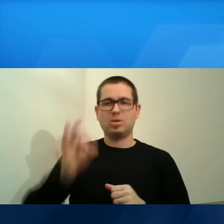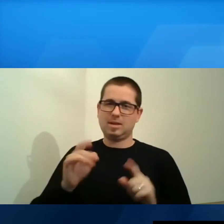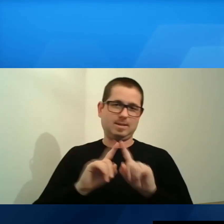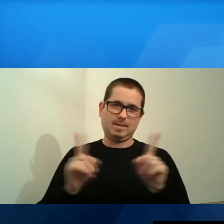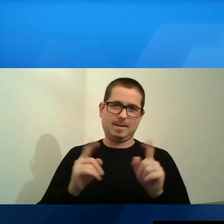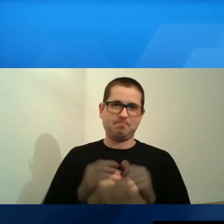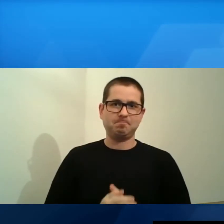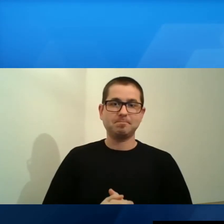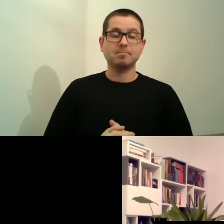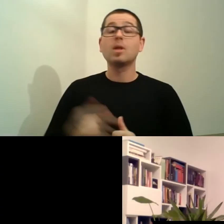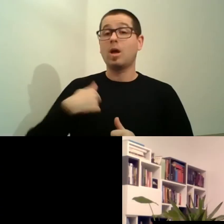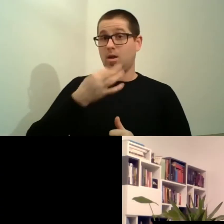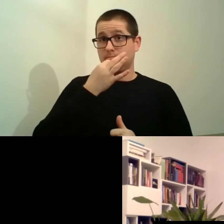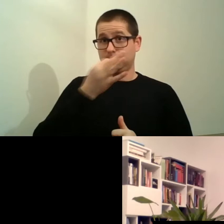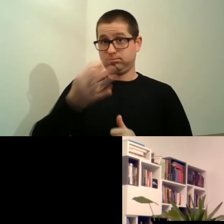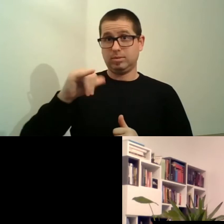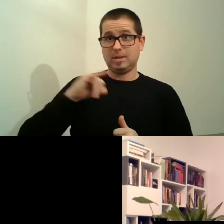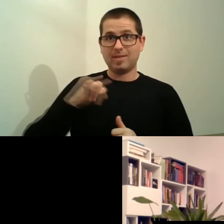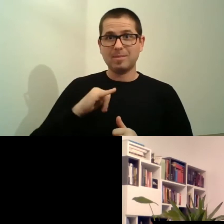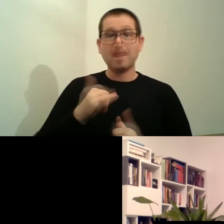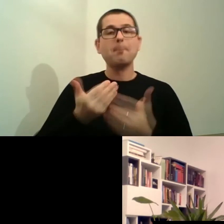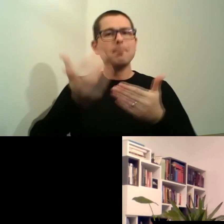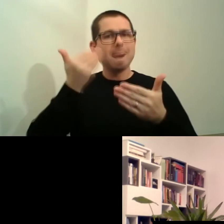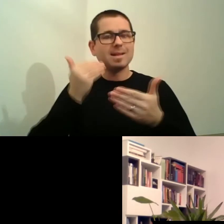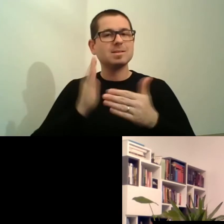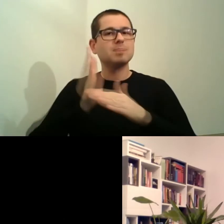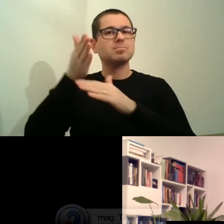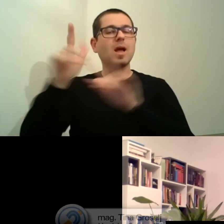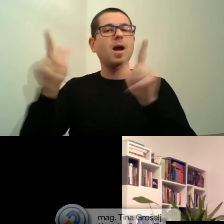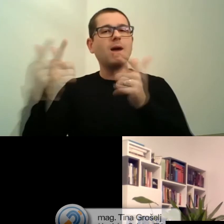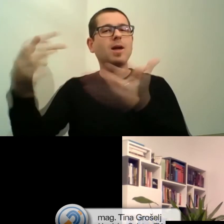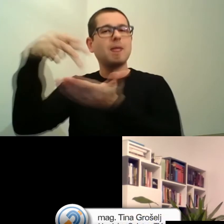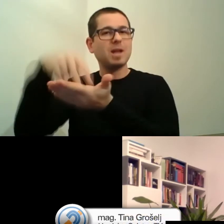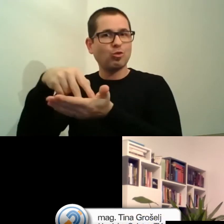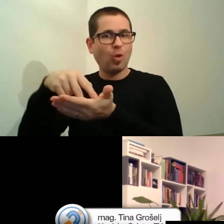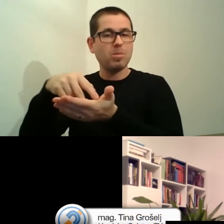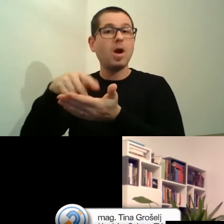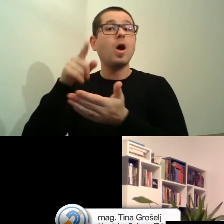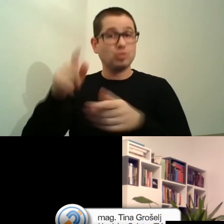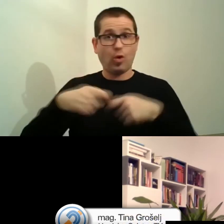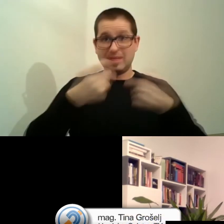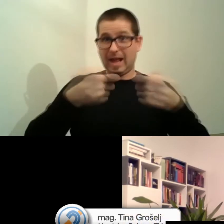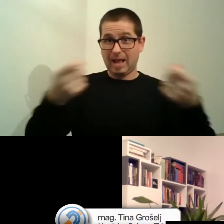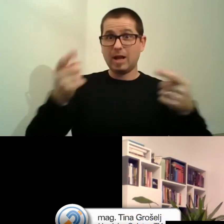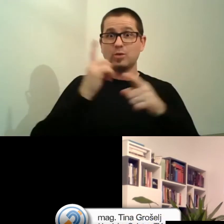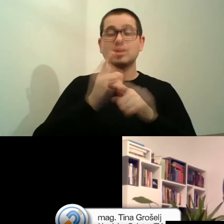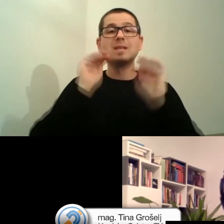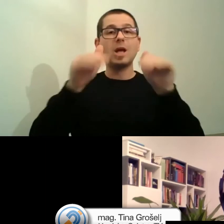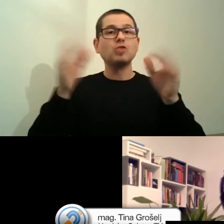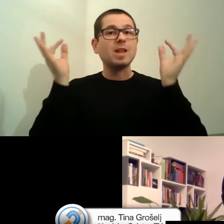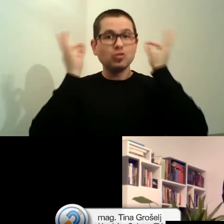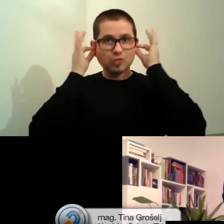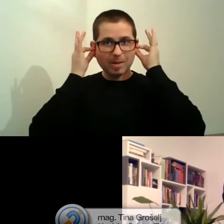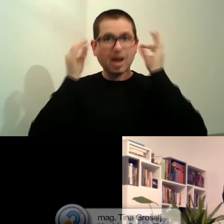Pa vendarle me še zanima, ti preden si šel na koncert od Swonsov, so delili zaščitne čepke, takrat jih